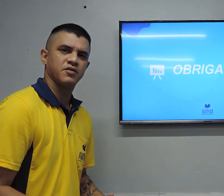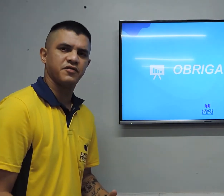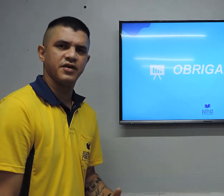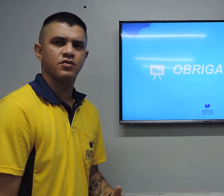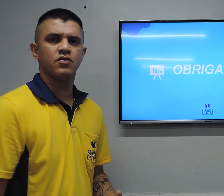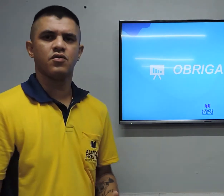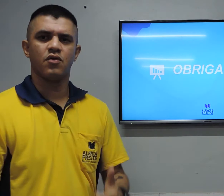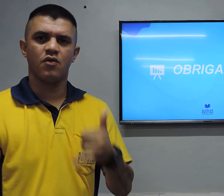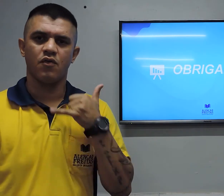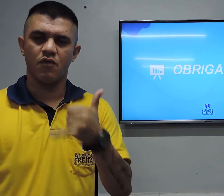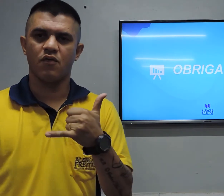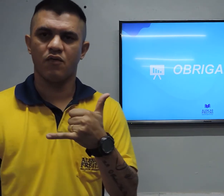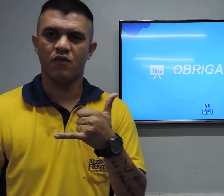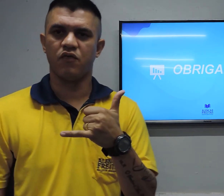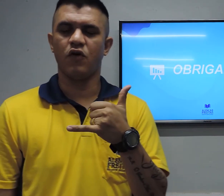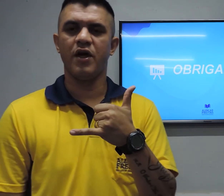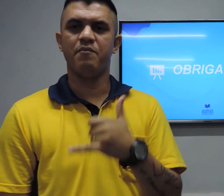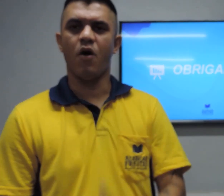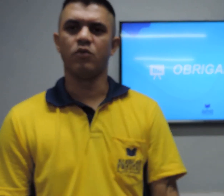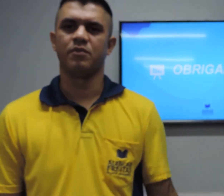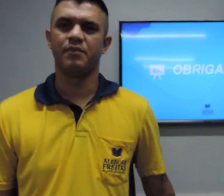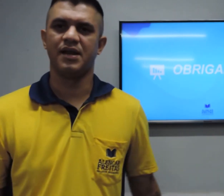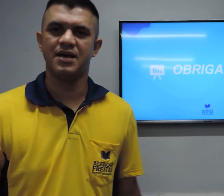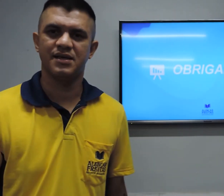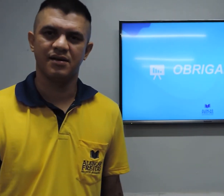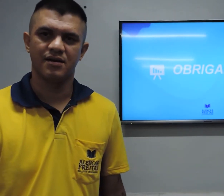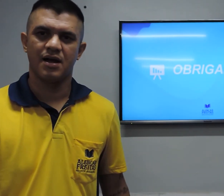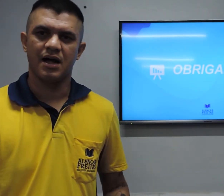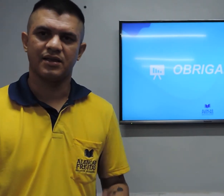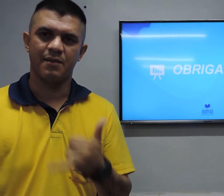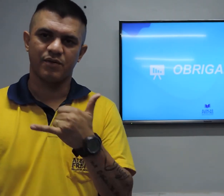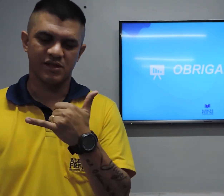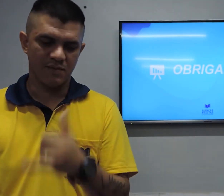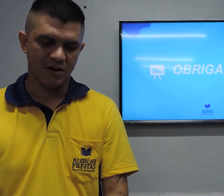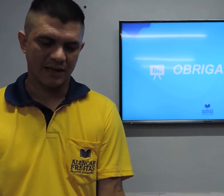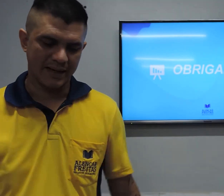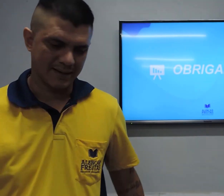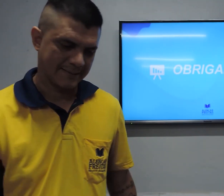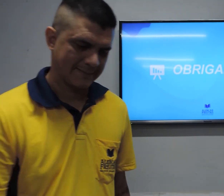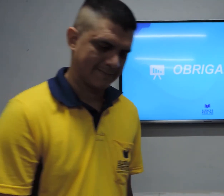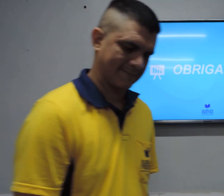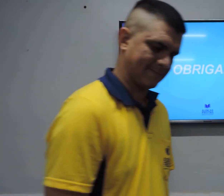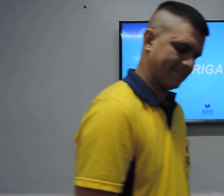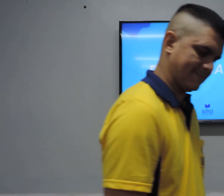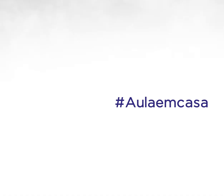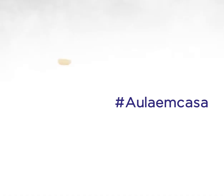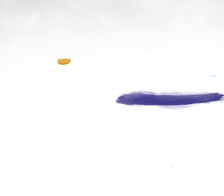Por aqui eu fico. Voleibol, beleza? Até a próxima aula, galera.